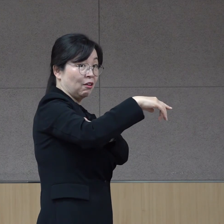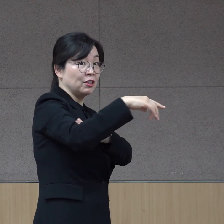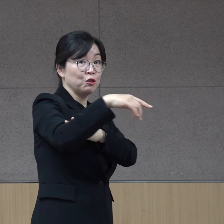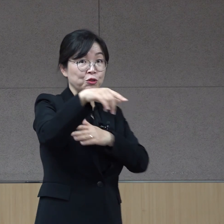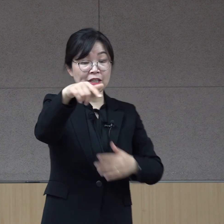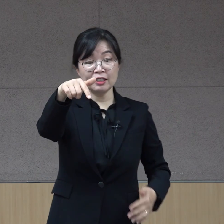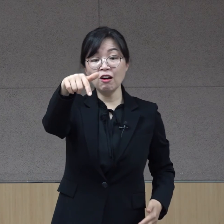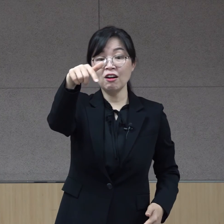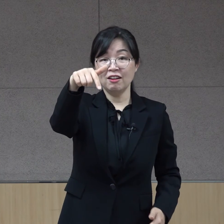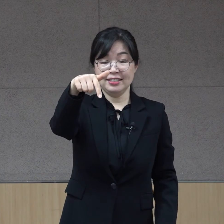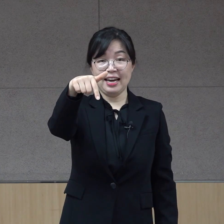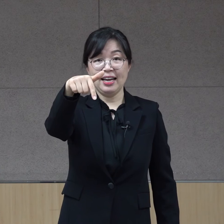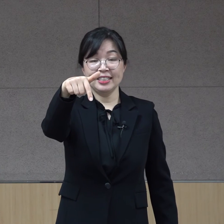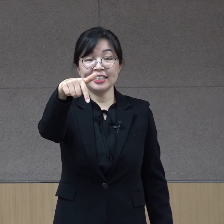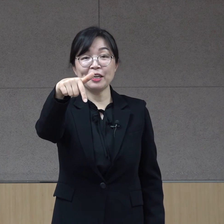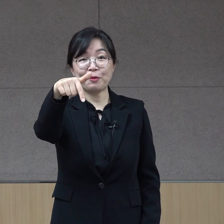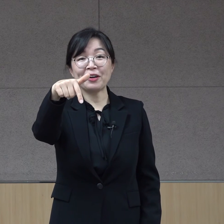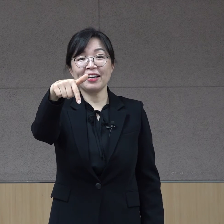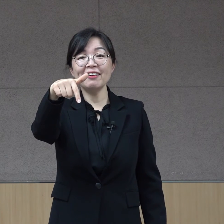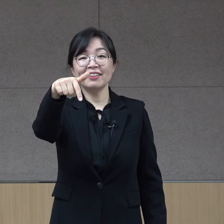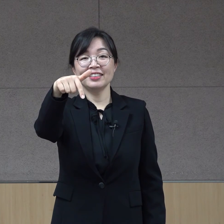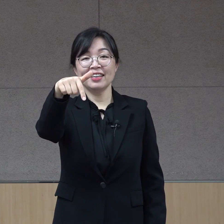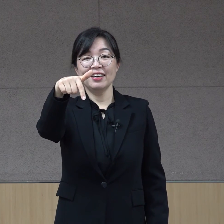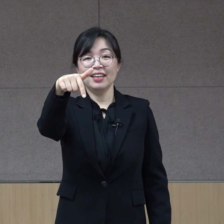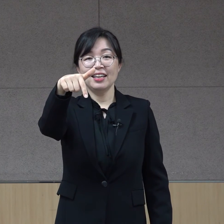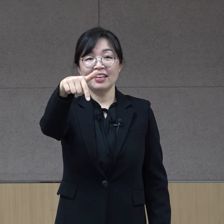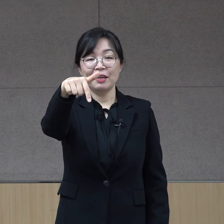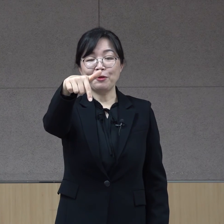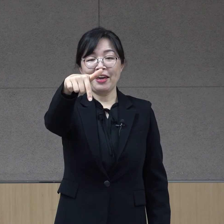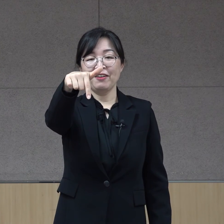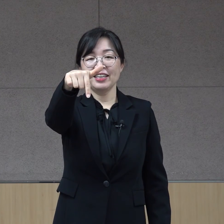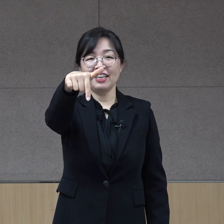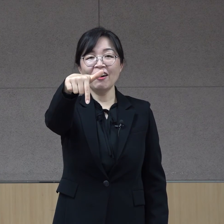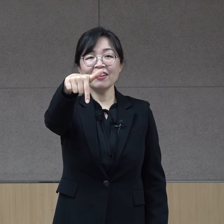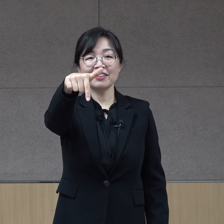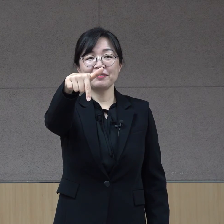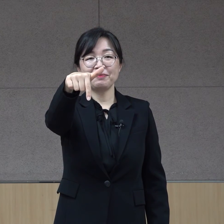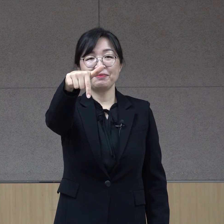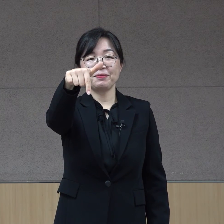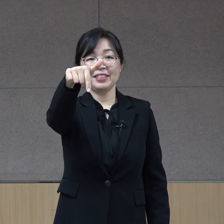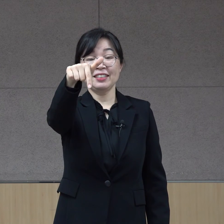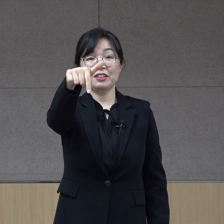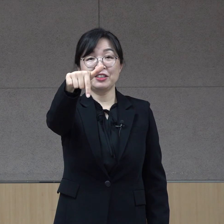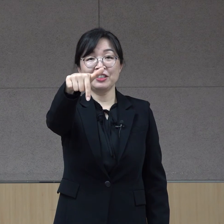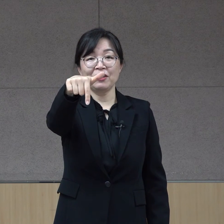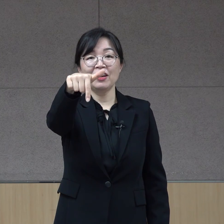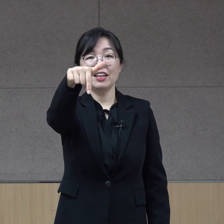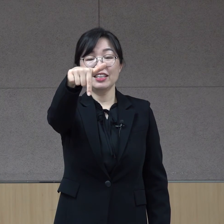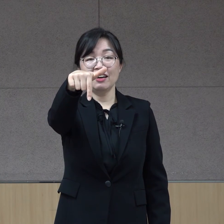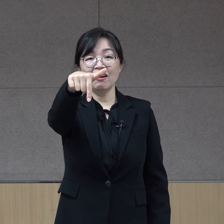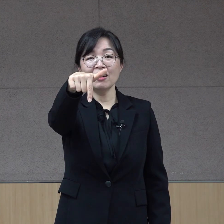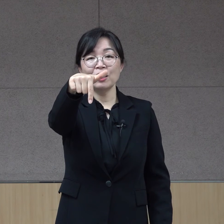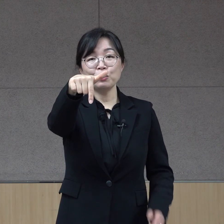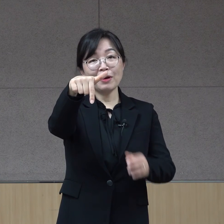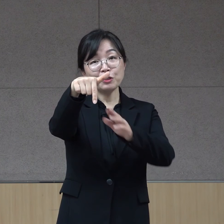거리를 유지해서 자, 시작해 볼까요? 자, 해볼게요. 기역. 자, 그렇죠. 기역. 좀 팔 좀